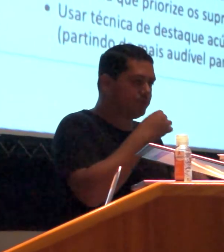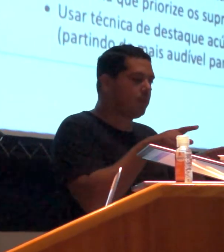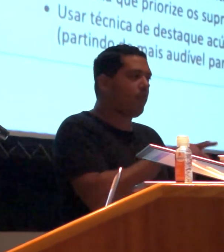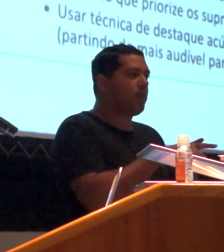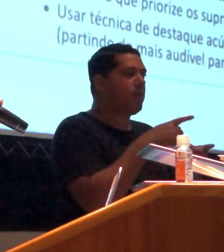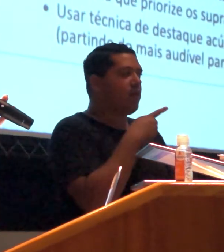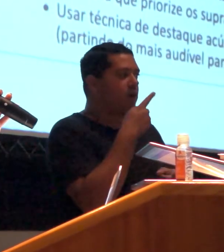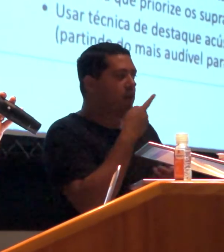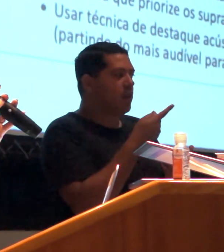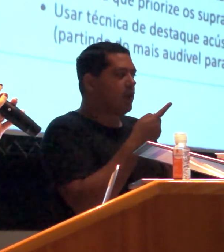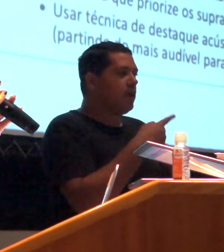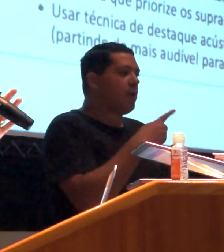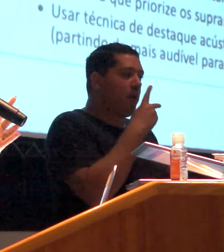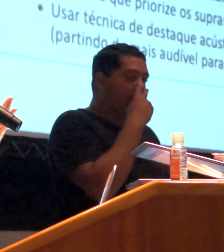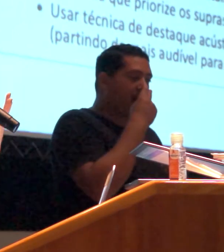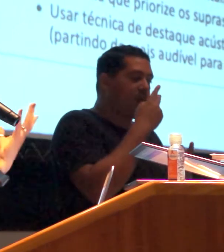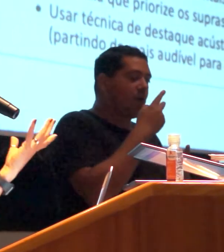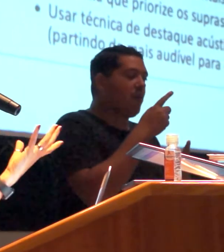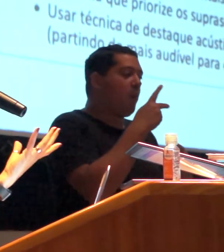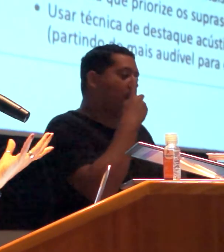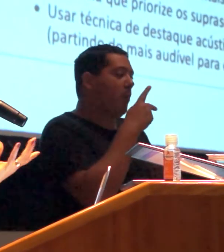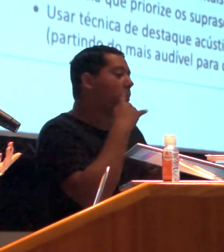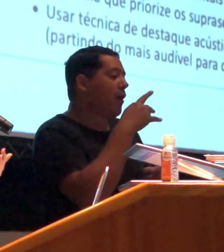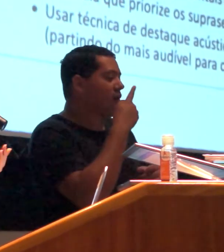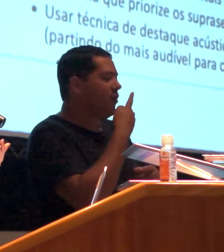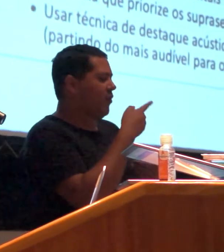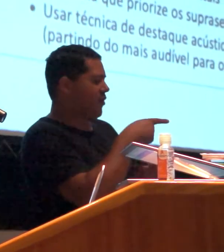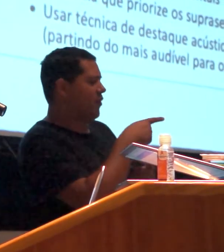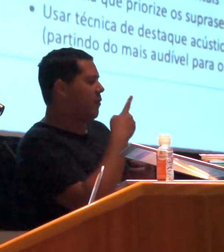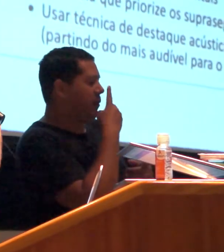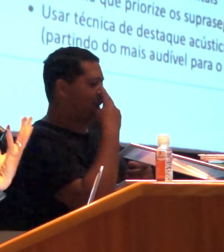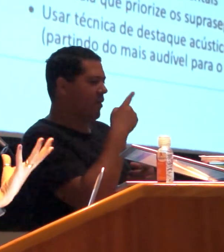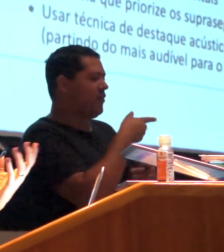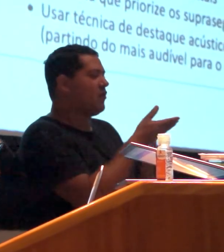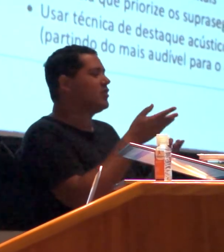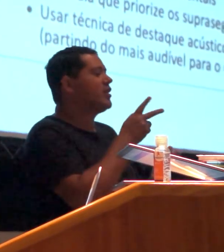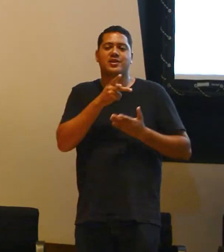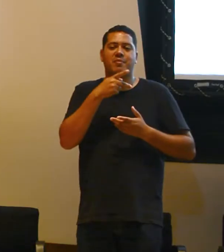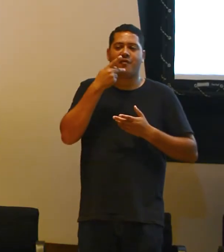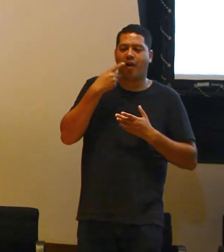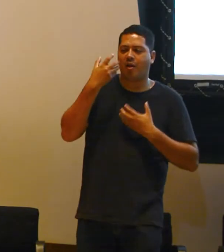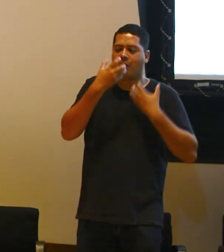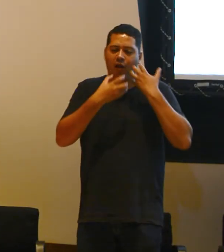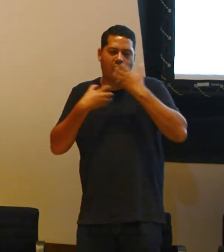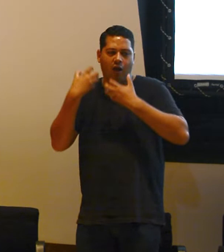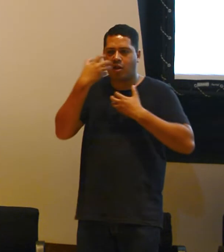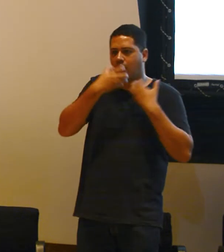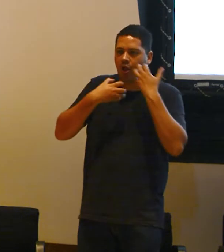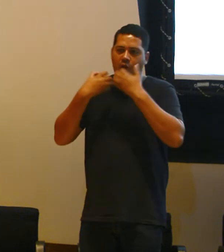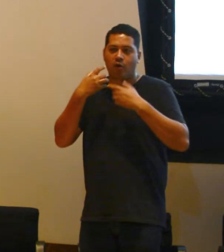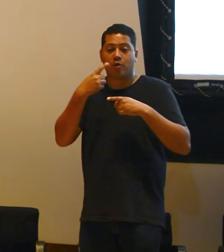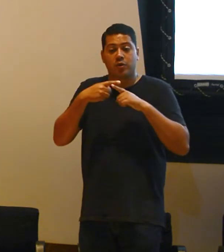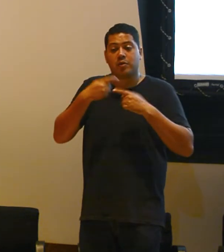mas parece que vocês falam sempre cantando, porque a gente precisa falar com a melodia diferente, enfatizar os